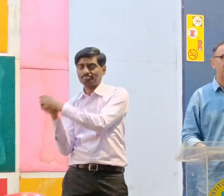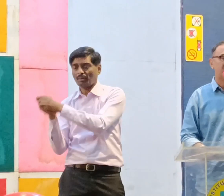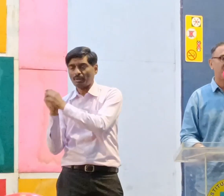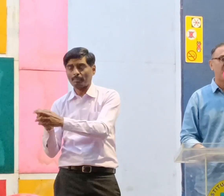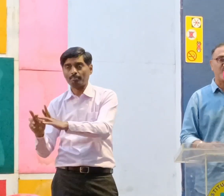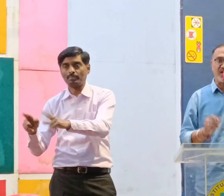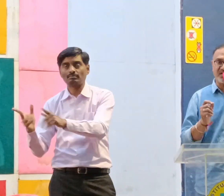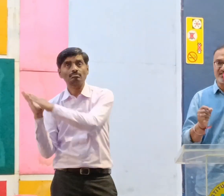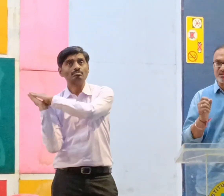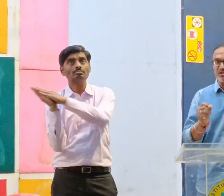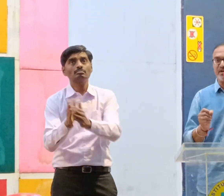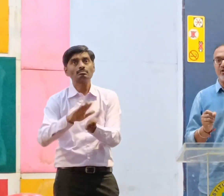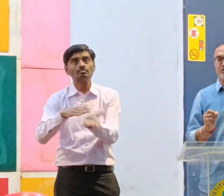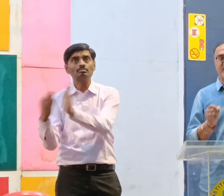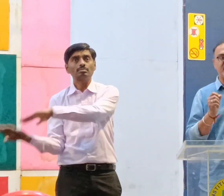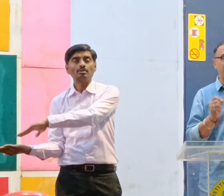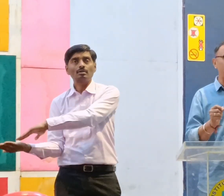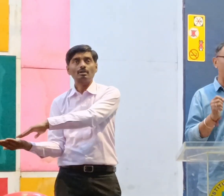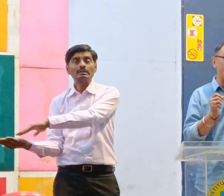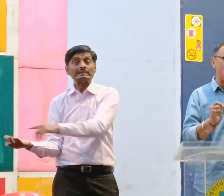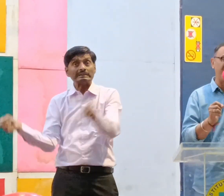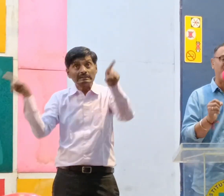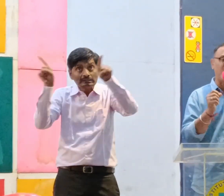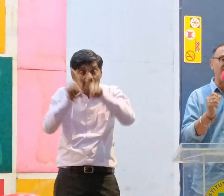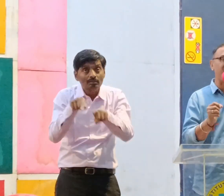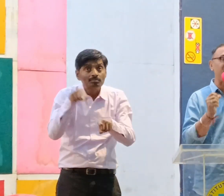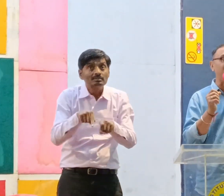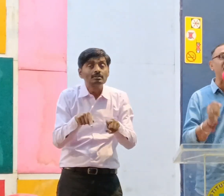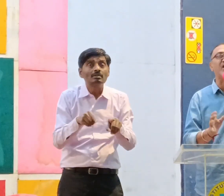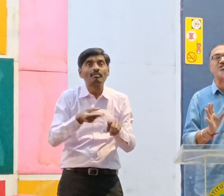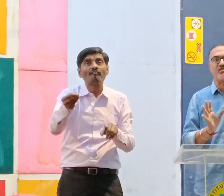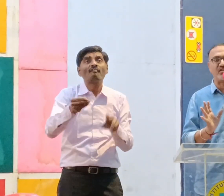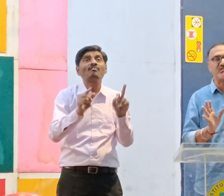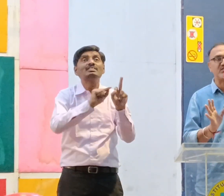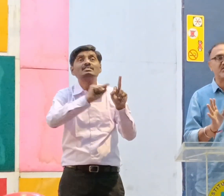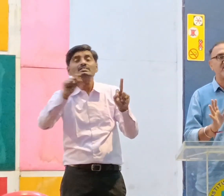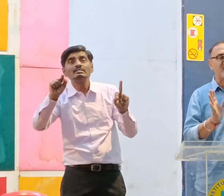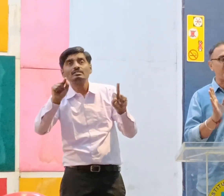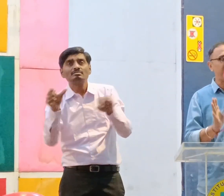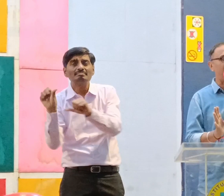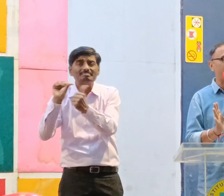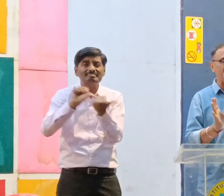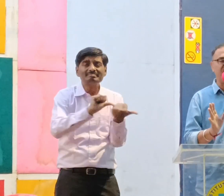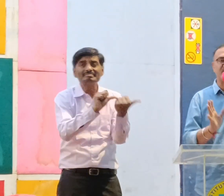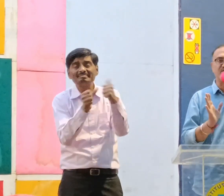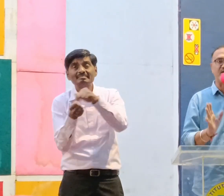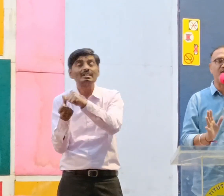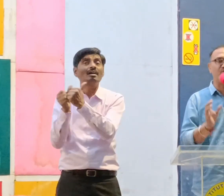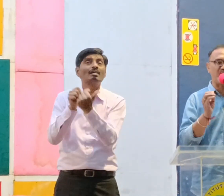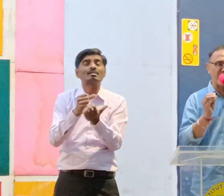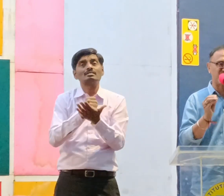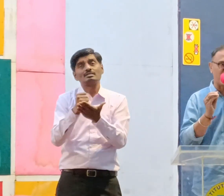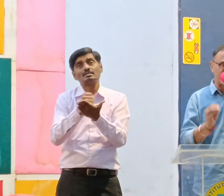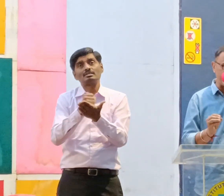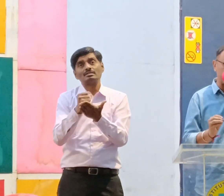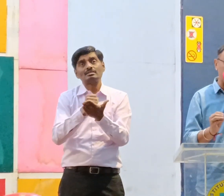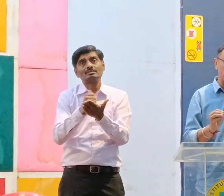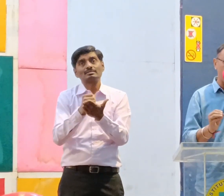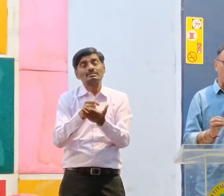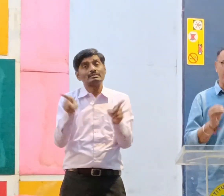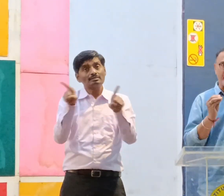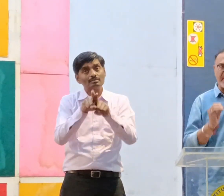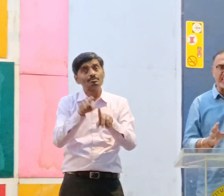શકીશ. તો આ એ સમયગાળો છે કે જ્યારે આપણે આપણી કુહાડીને અણી કાઢવાની છે. આપણે આપણા સંસાધનો, આપણા